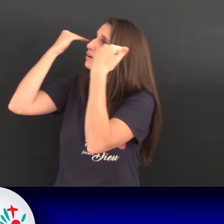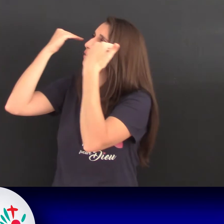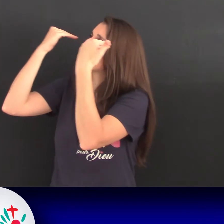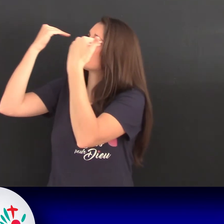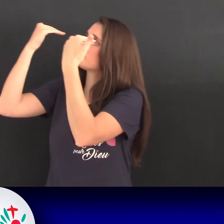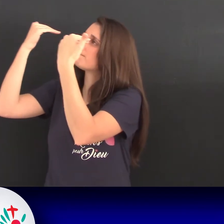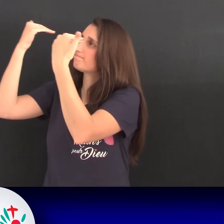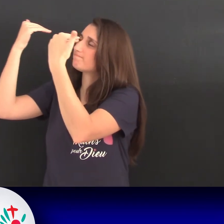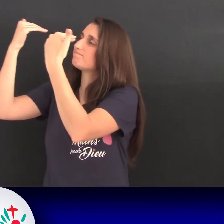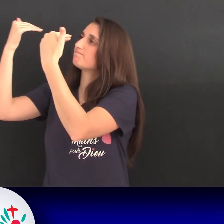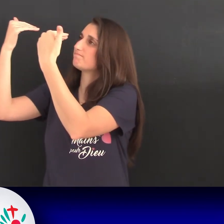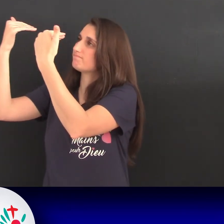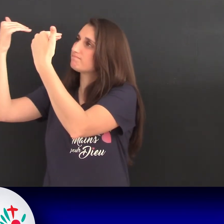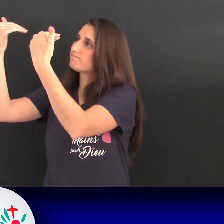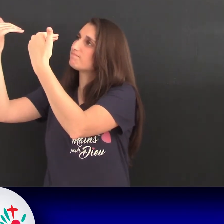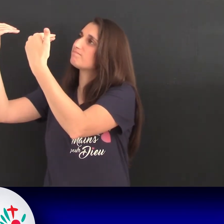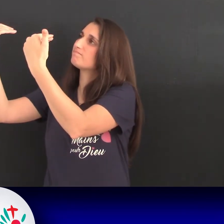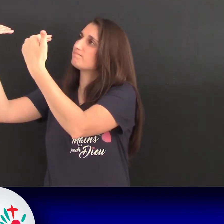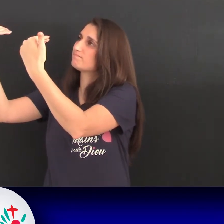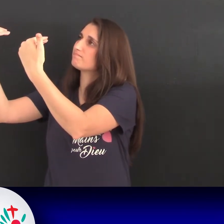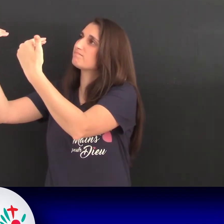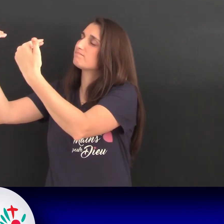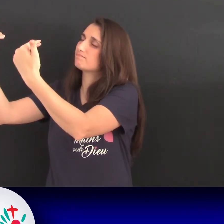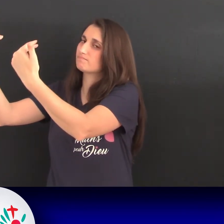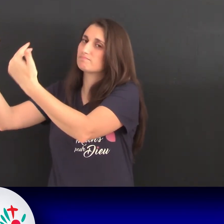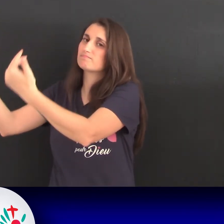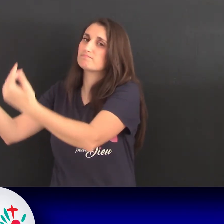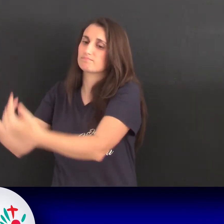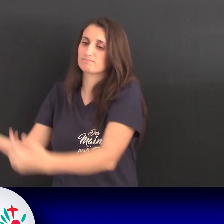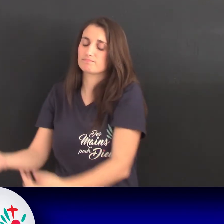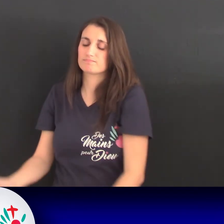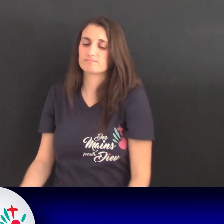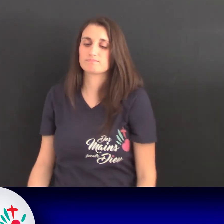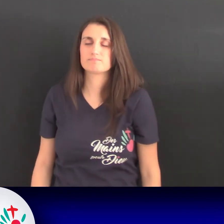t'adore en ce lieu.